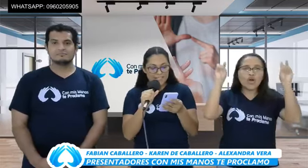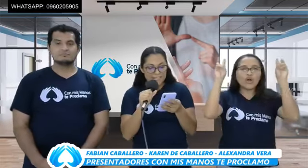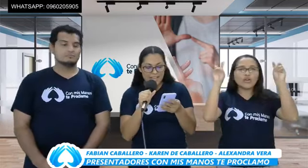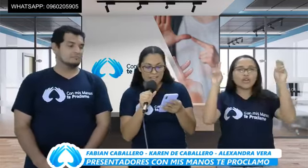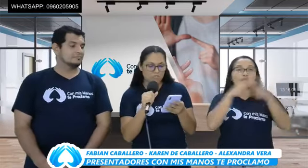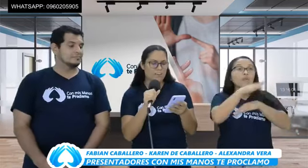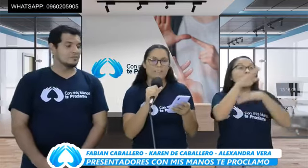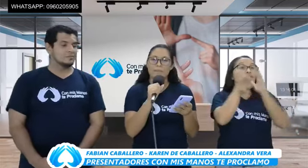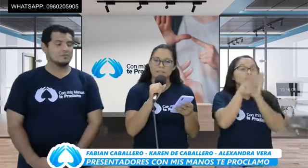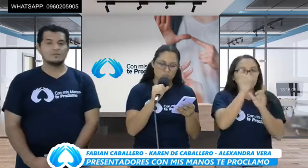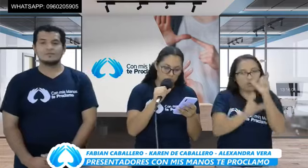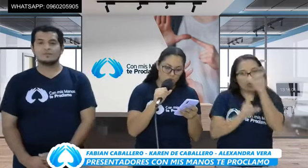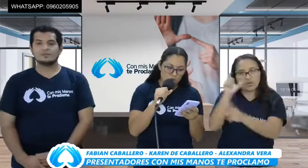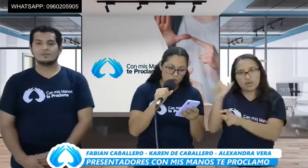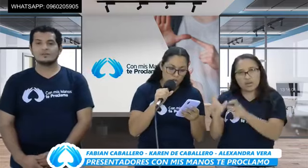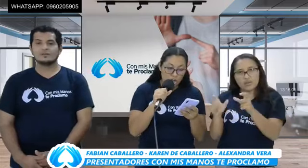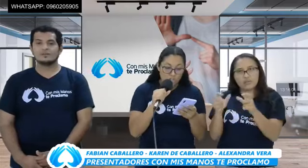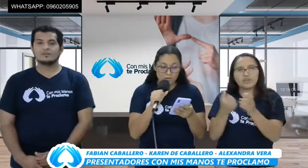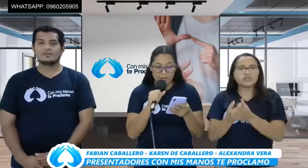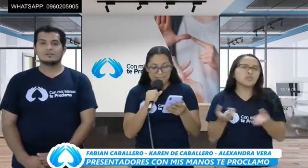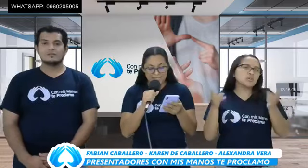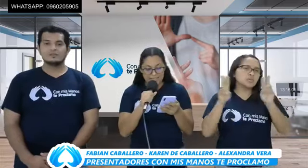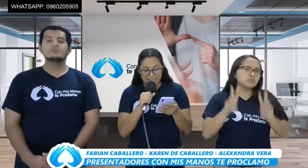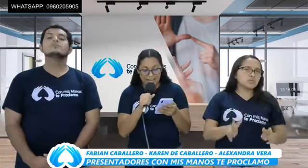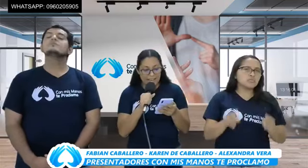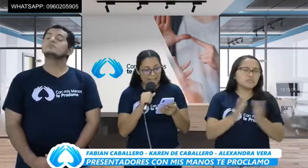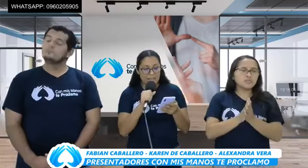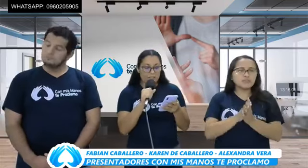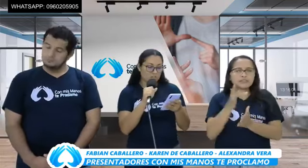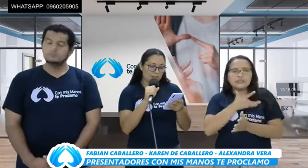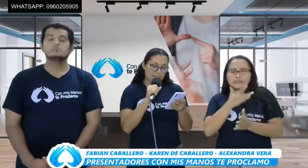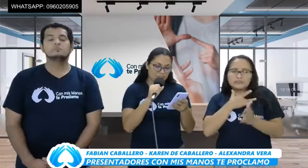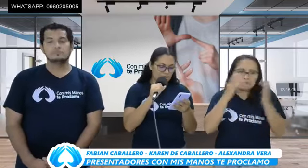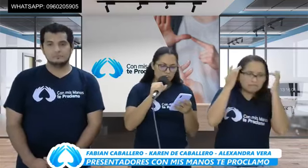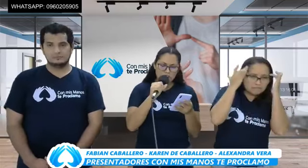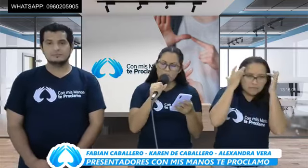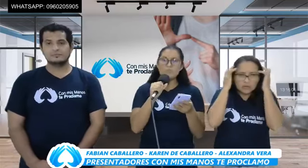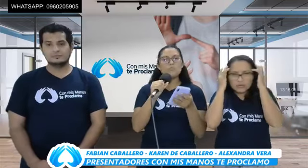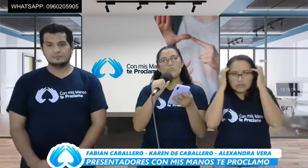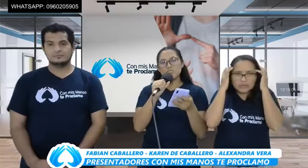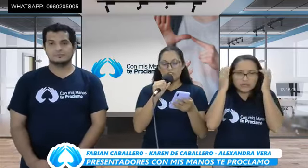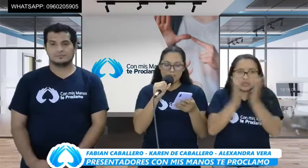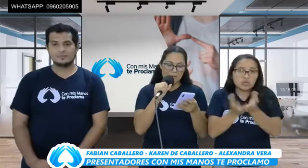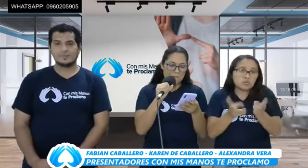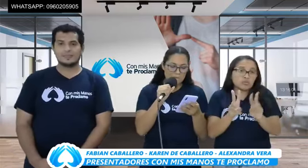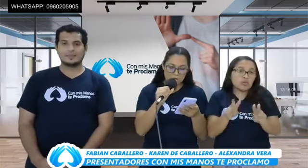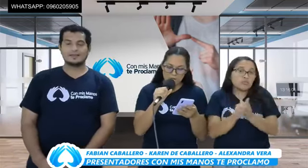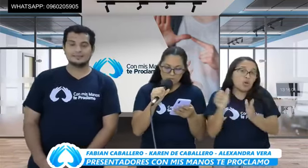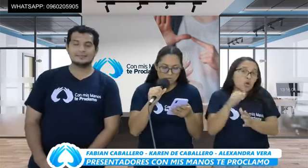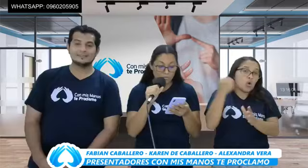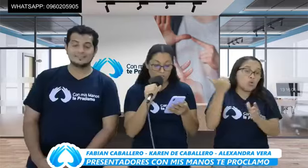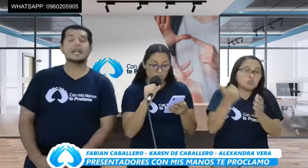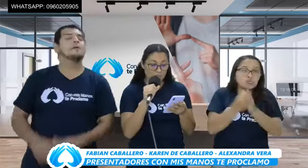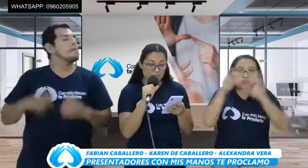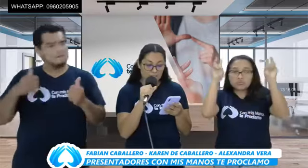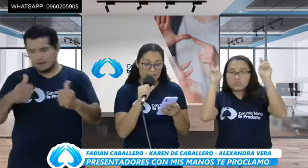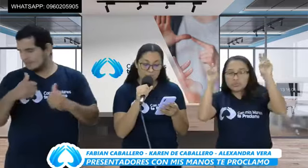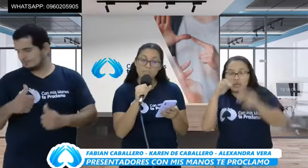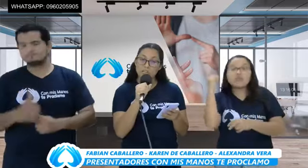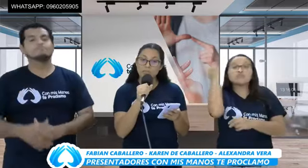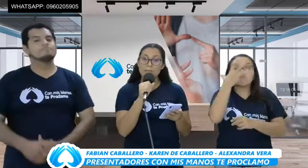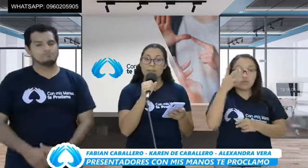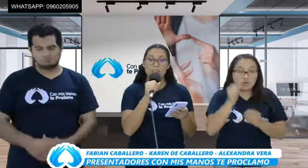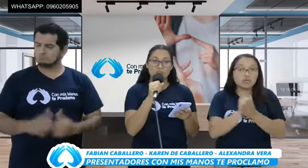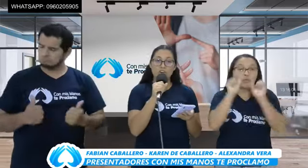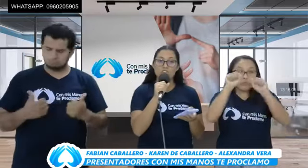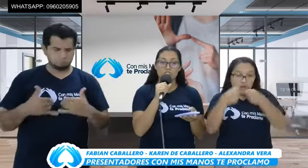la audiencia, sobre la depresión, sobre la ansiedad, sobre la adicción, y muchos temas muy, muy, muy bonitos que será de